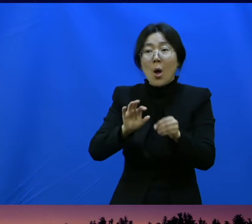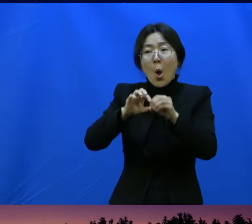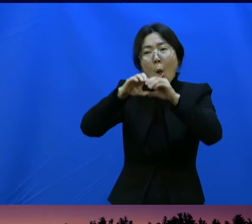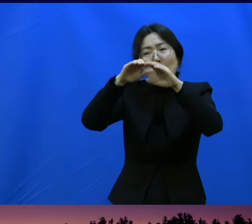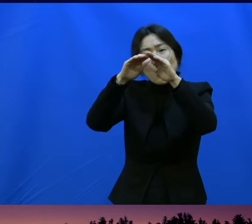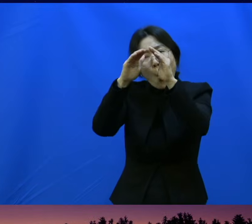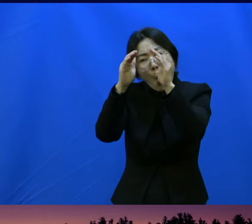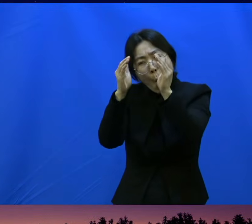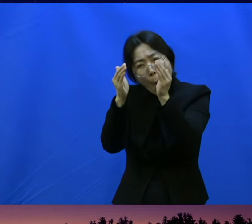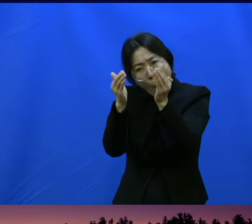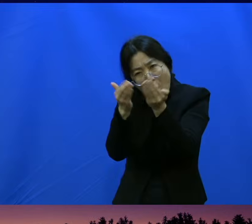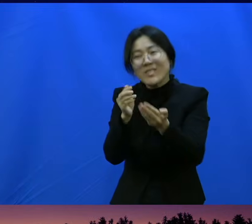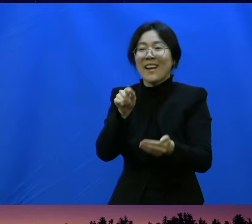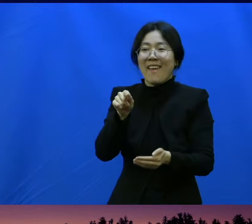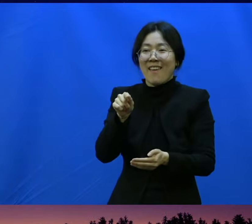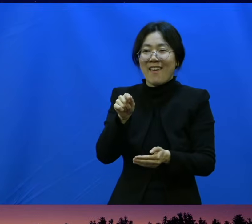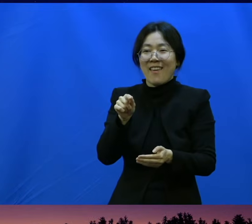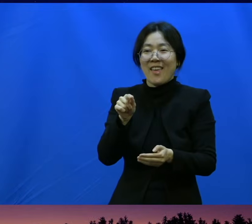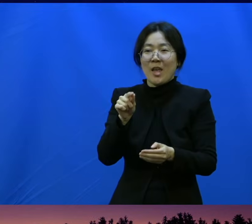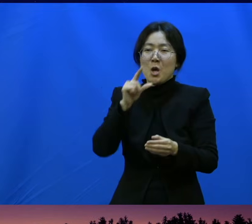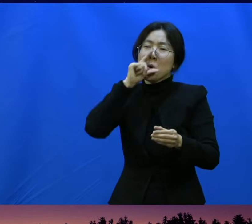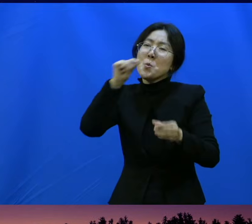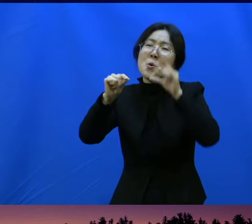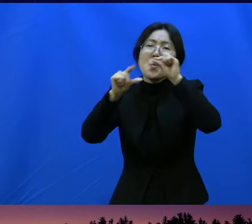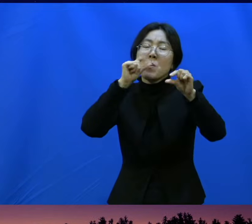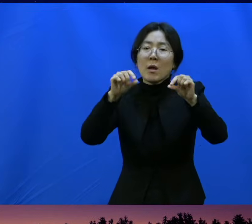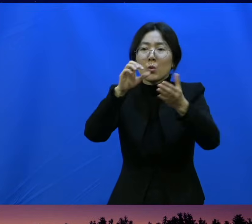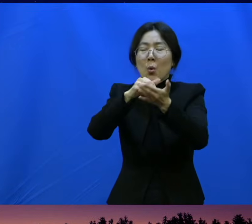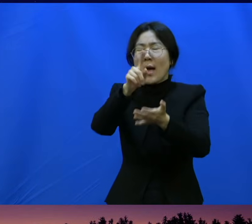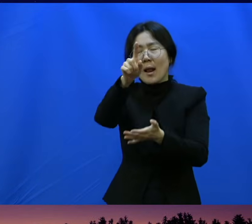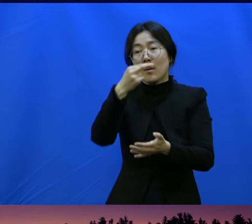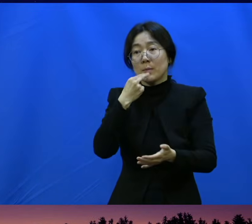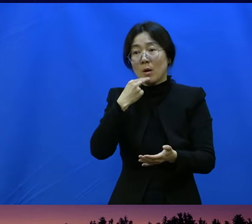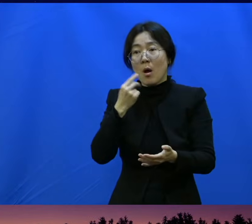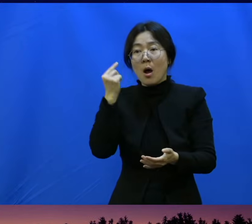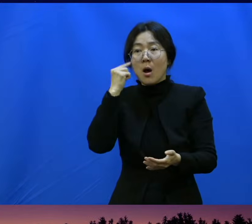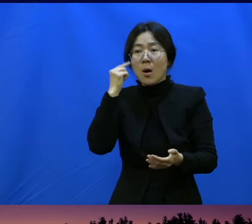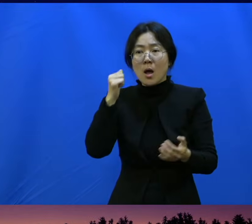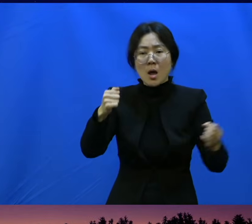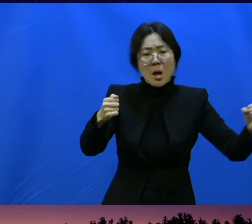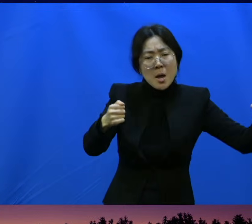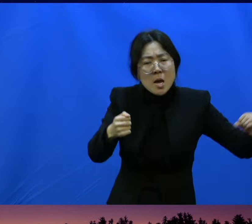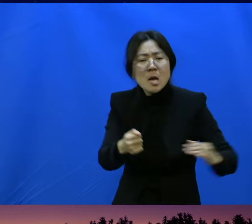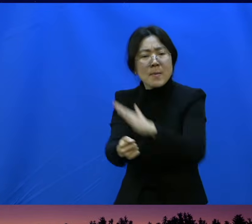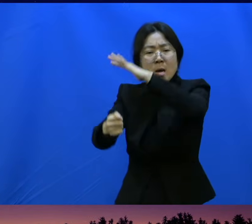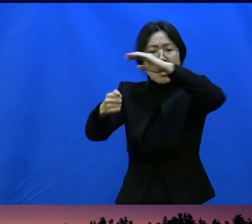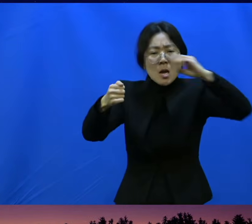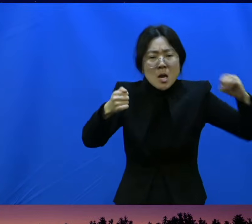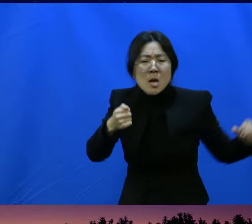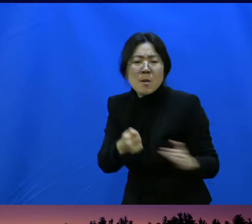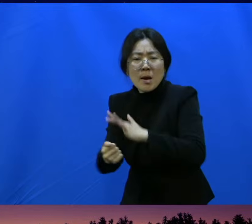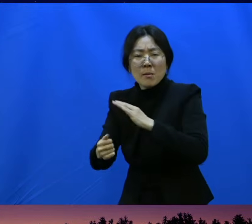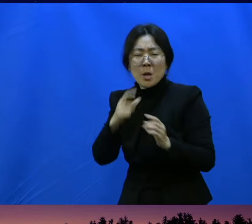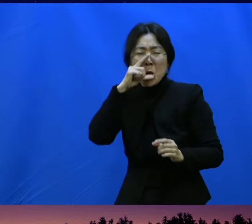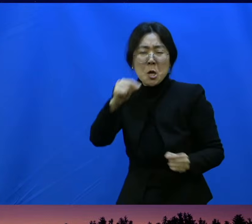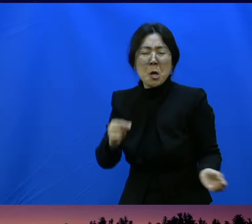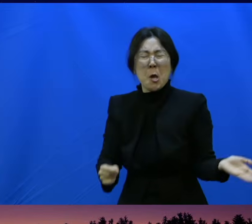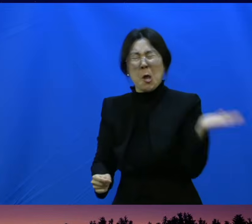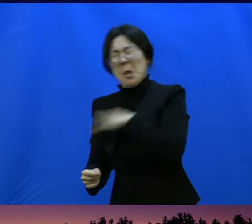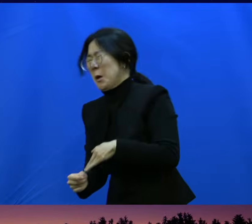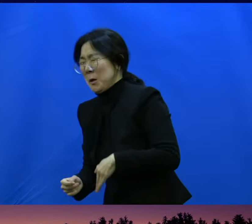왜? 파도에서 끊임없이 부딪히면서 모난 부분이 다 깎여 나간 거예요.